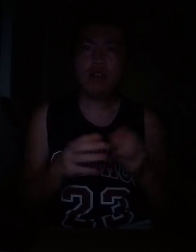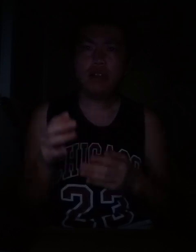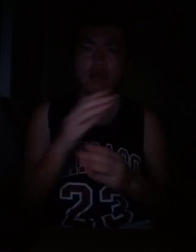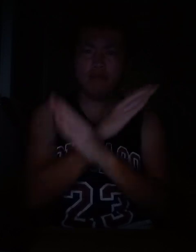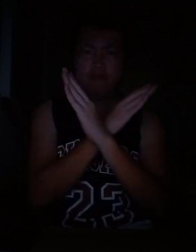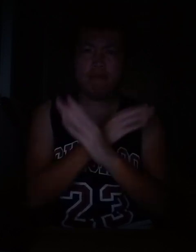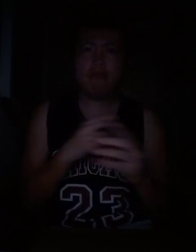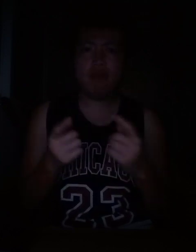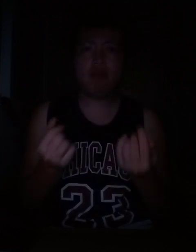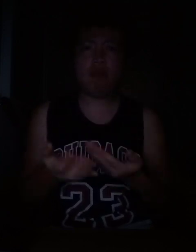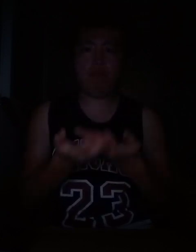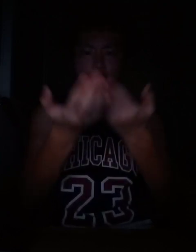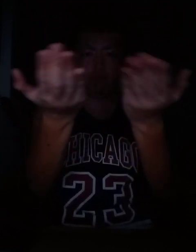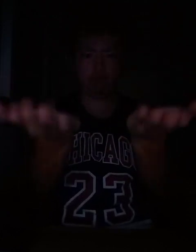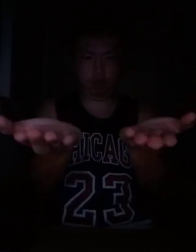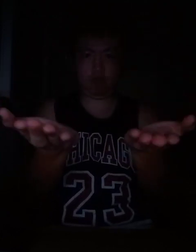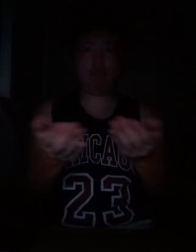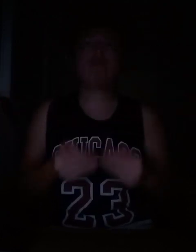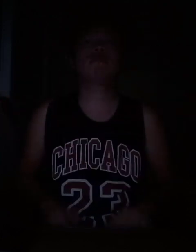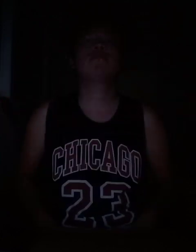못했습니다. 고희동 기자가 취재했습니다.